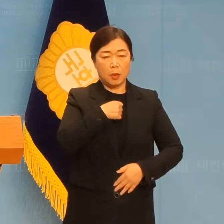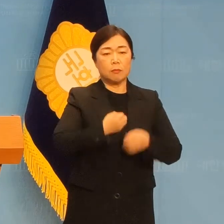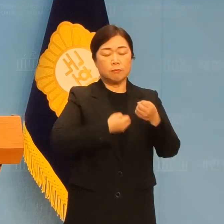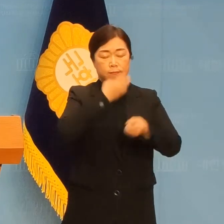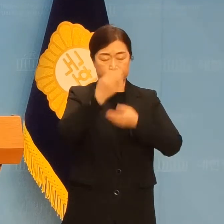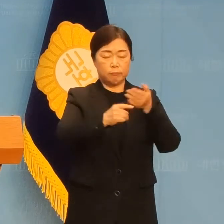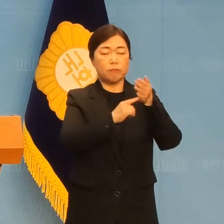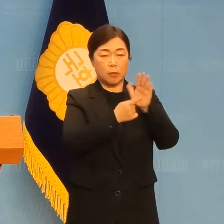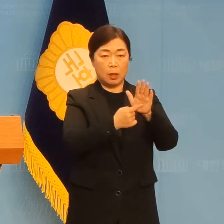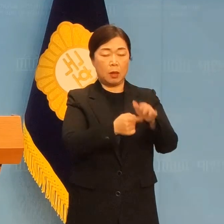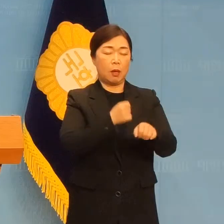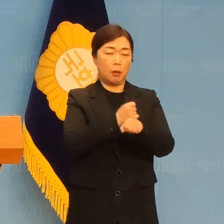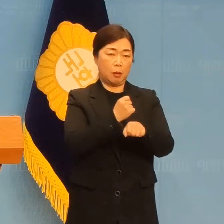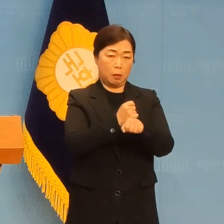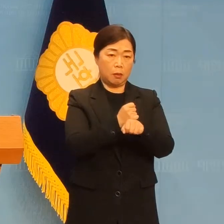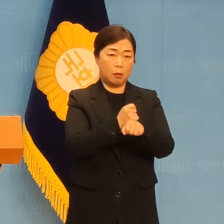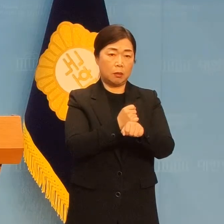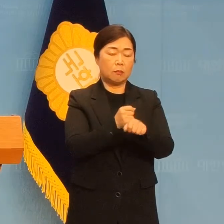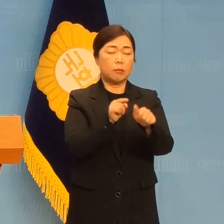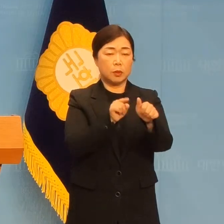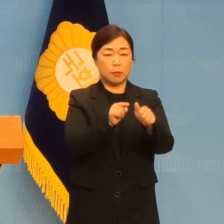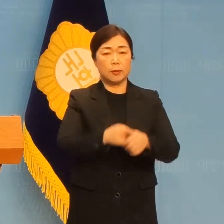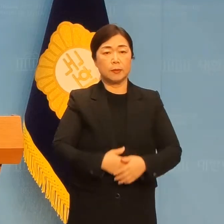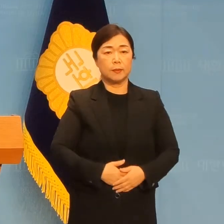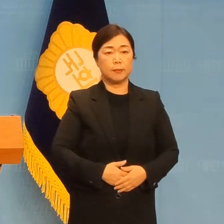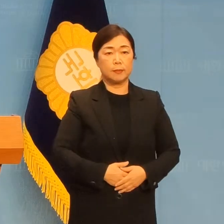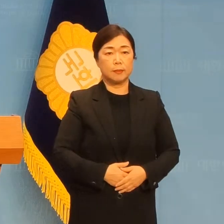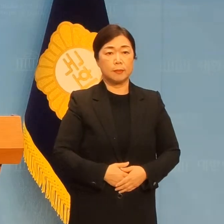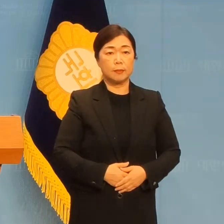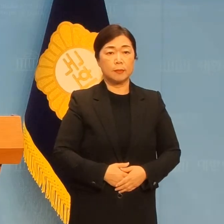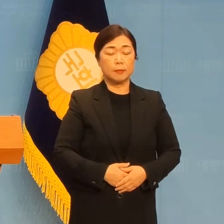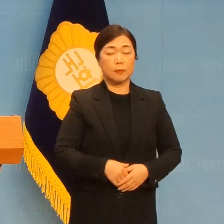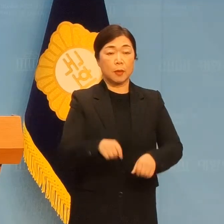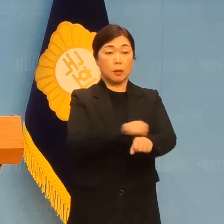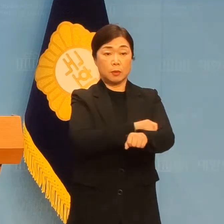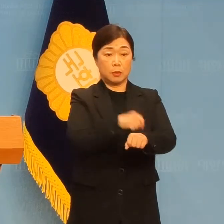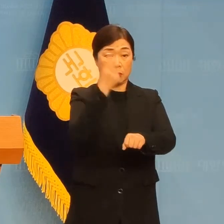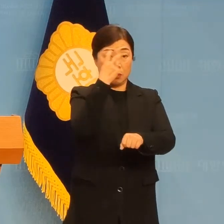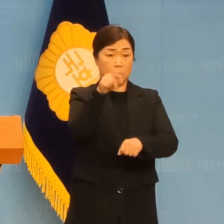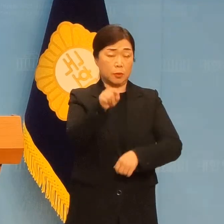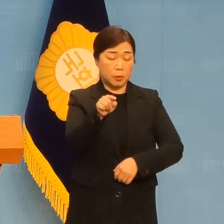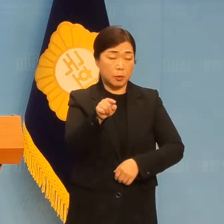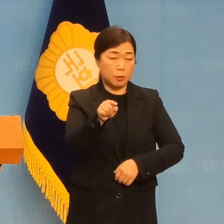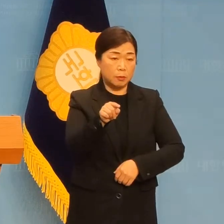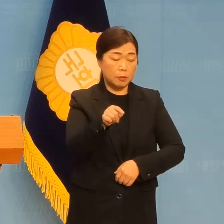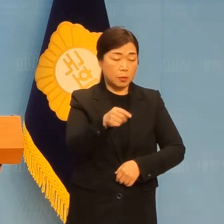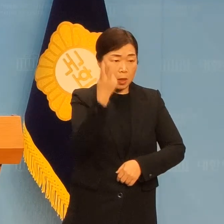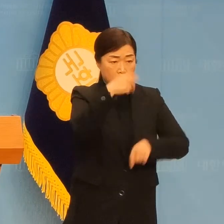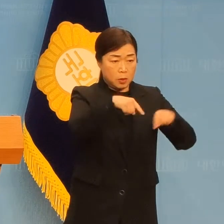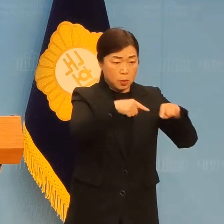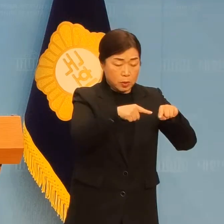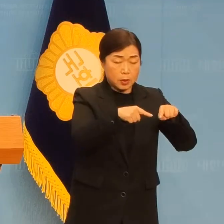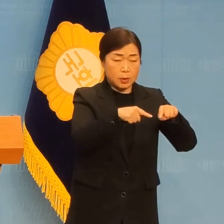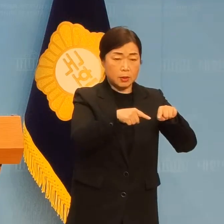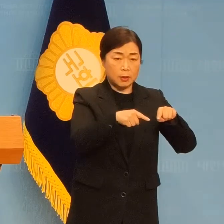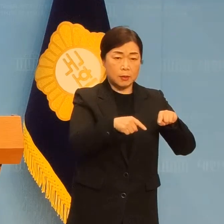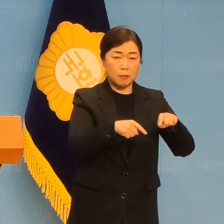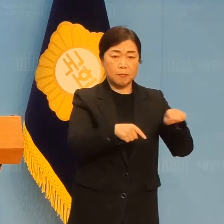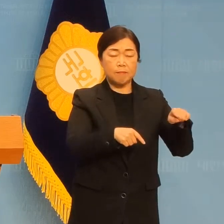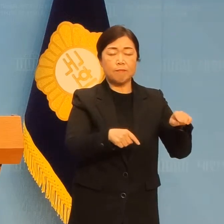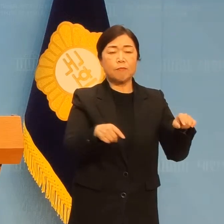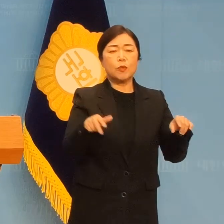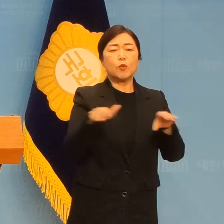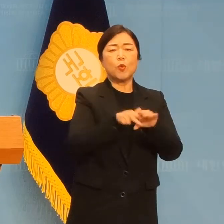진실을 있는 그대로 고백해야 합니다. 또한 특검은 정치 권력이 거대한 금력을 가진